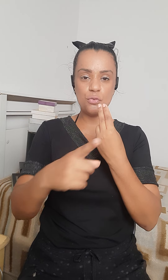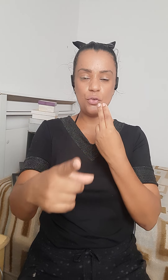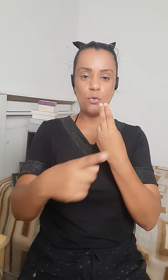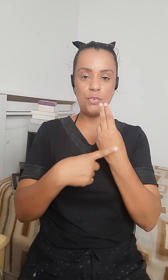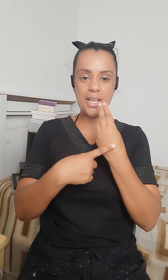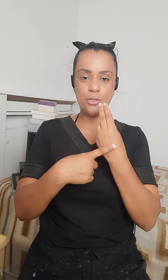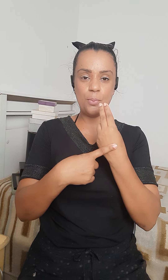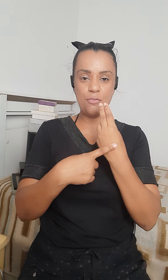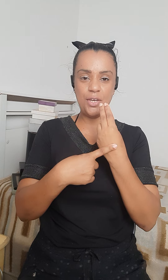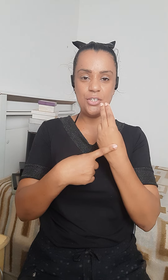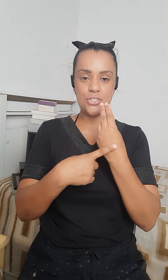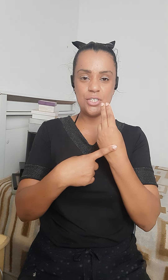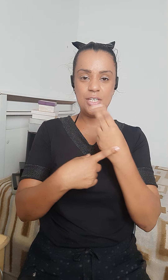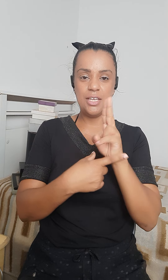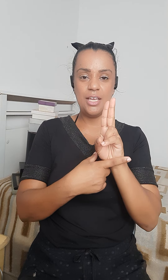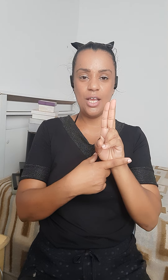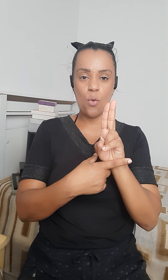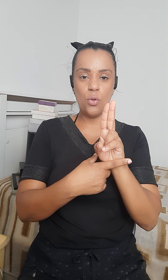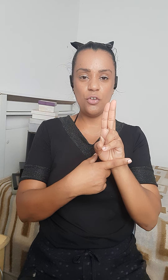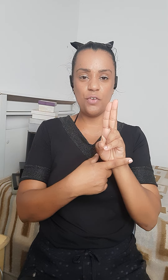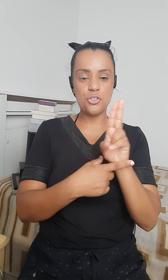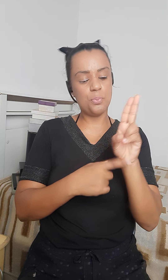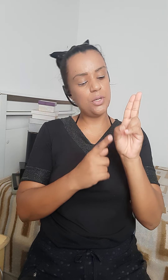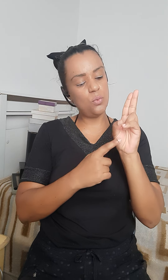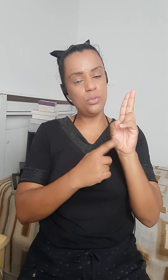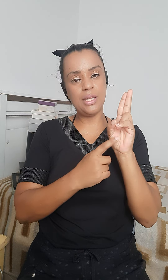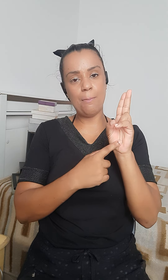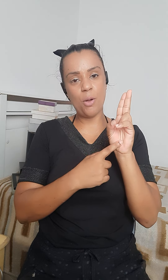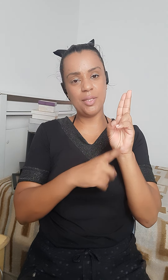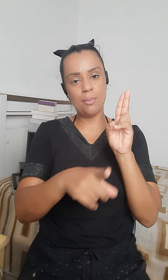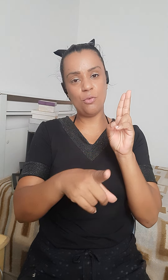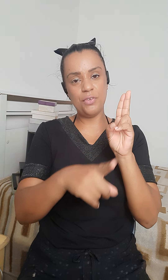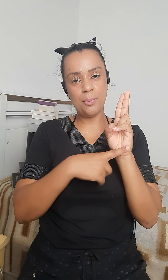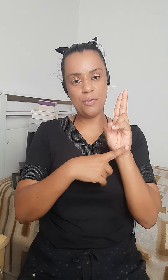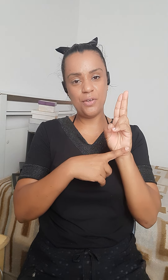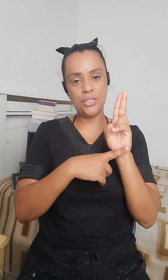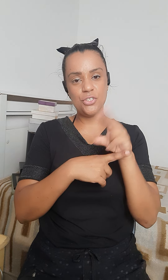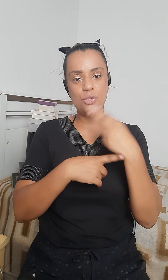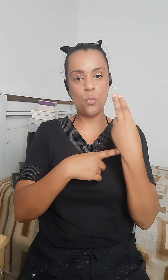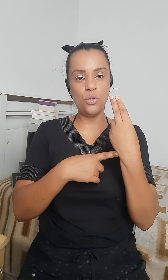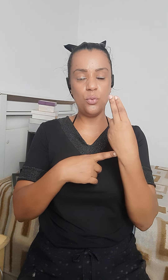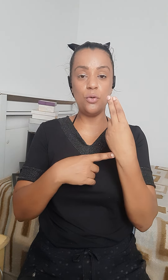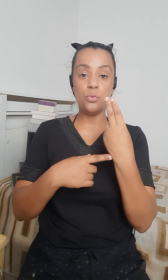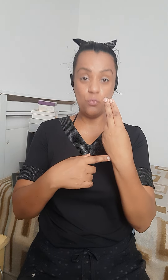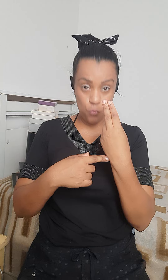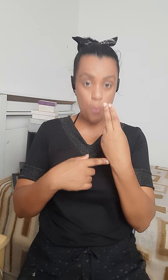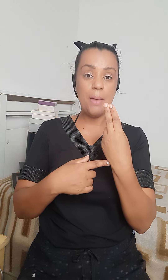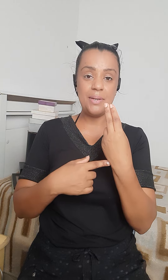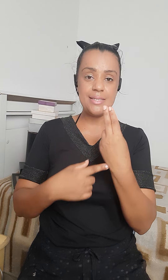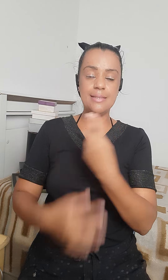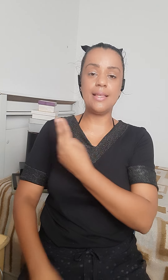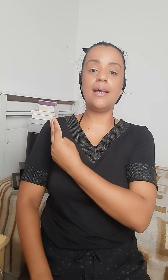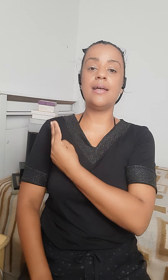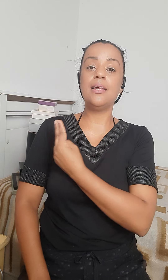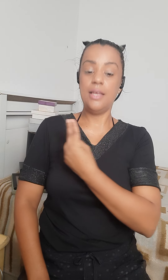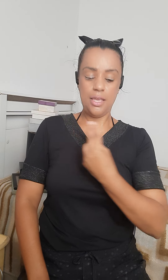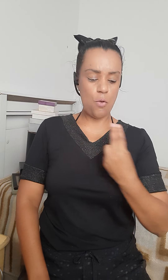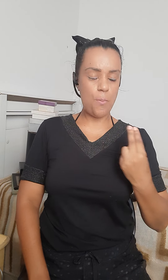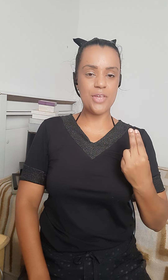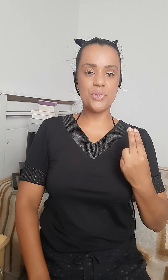ficou virado para frente? Quando eu faço pergunta, a palma da mão vira para frente. Então, quando eu vou me apresentar, eu passo aqui,